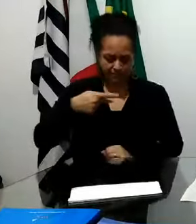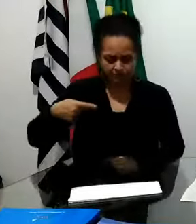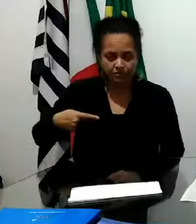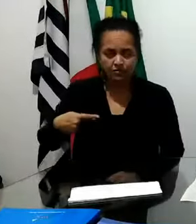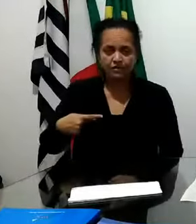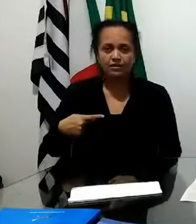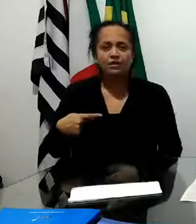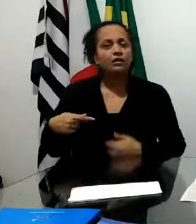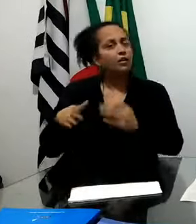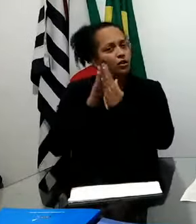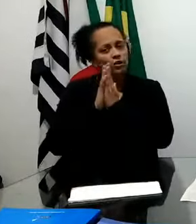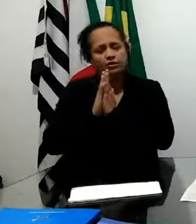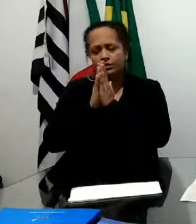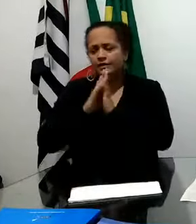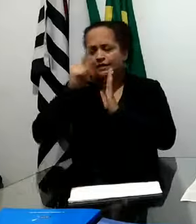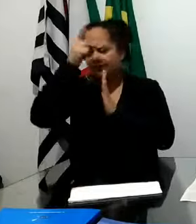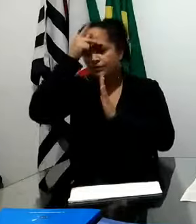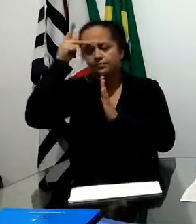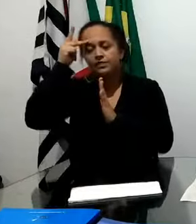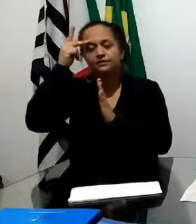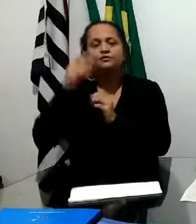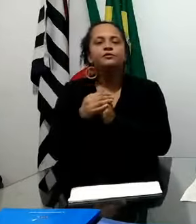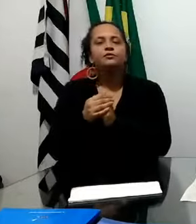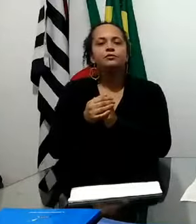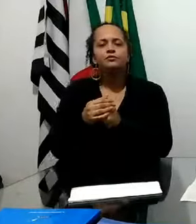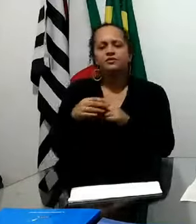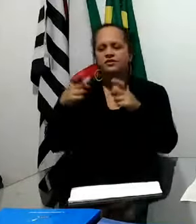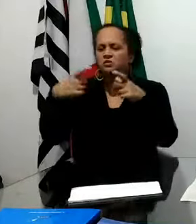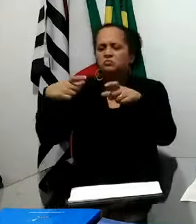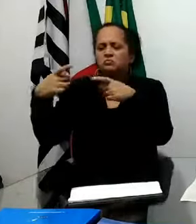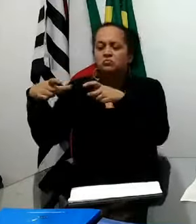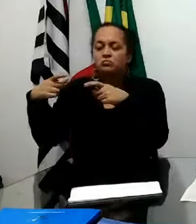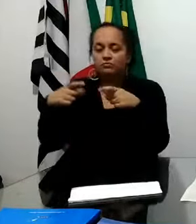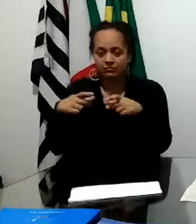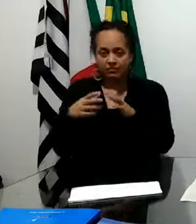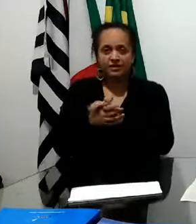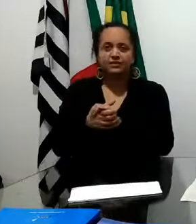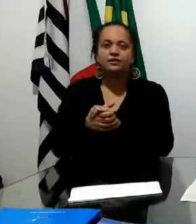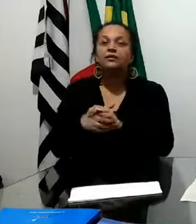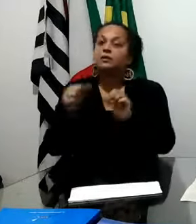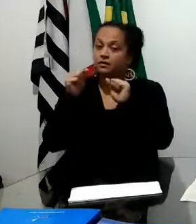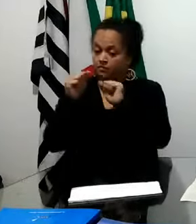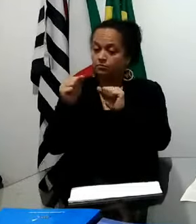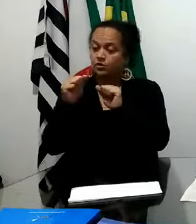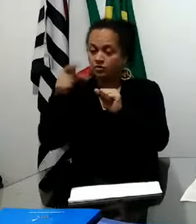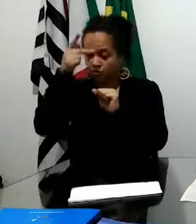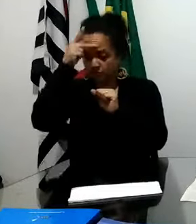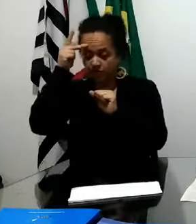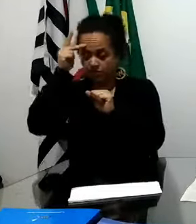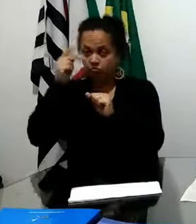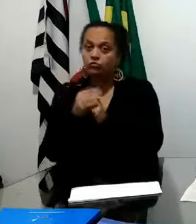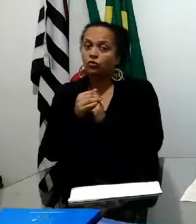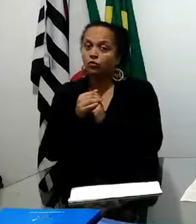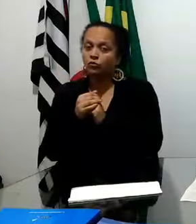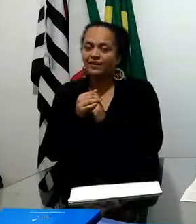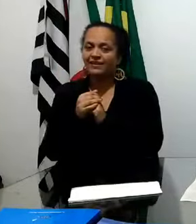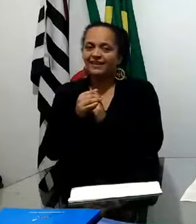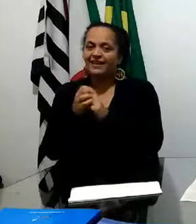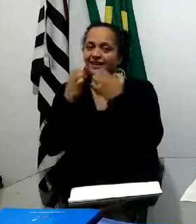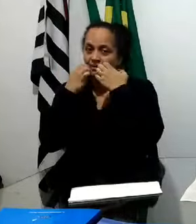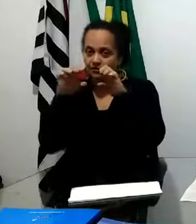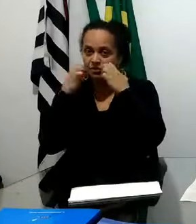Orar por aquelas pessoas que estão em lugares e posições onde ela pode ser um influenciador, ela pode trazer